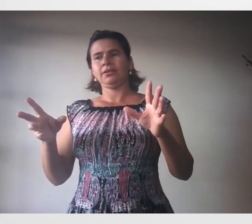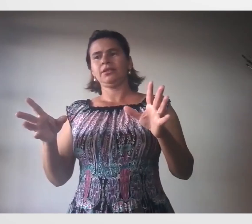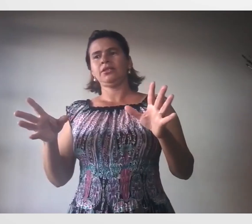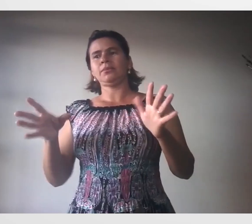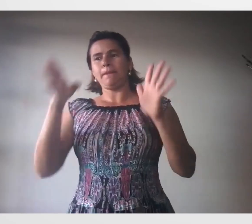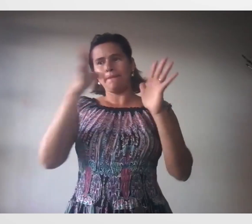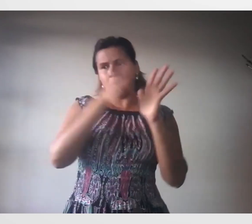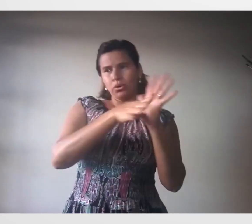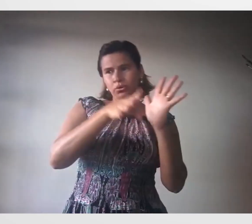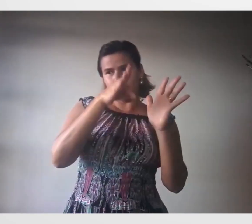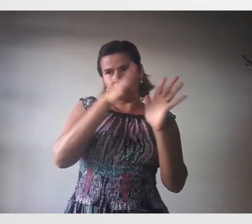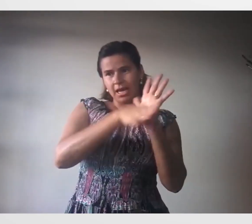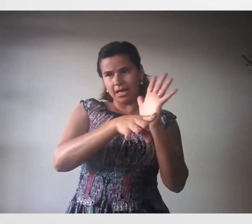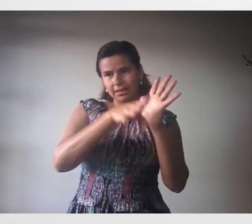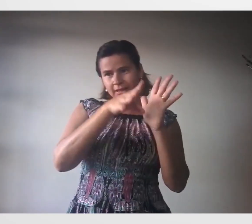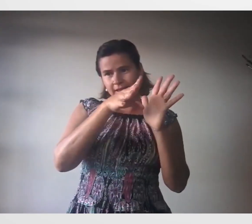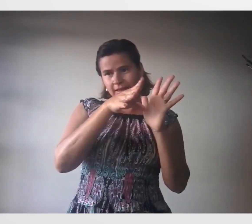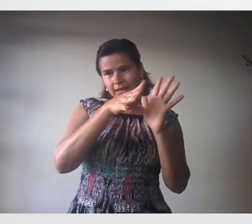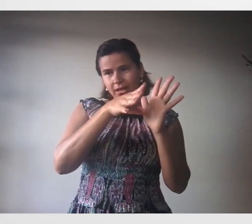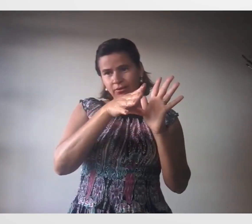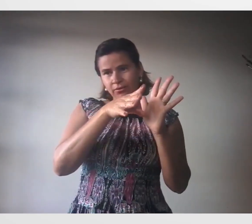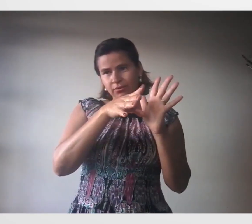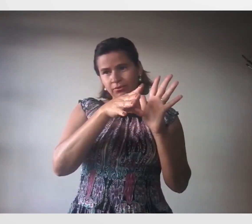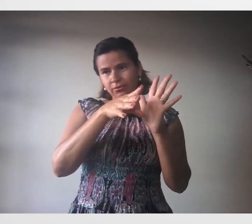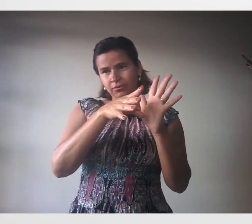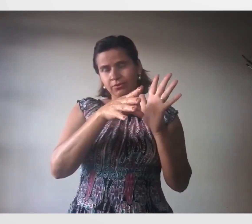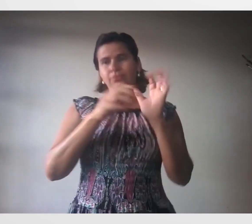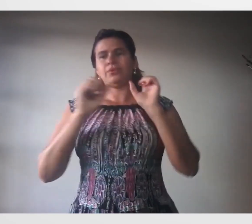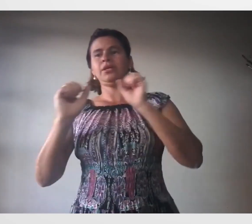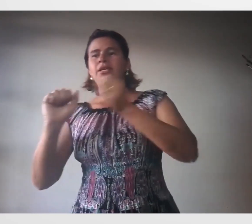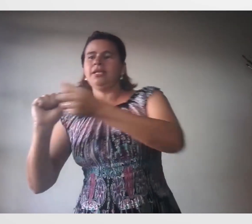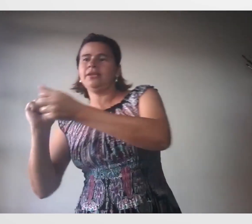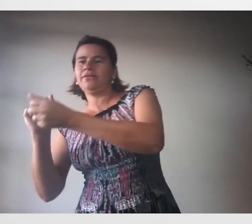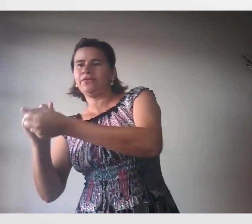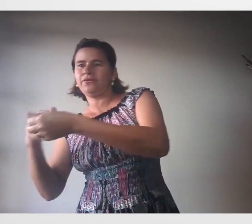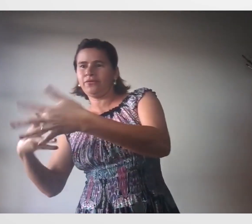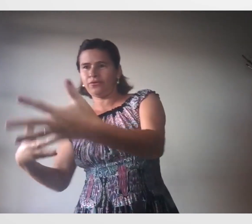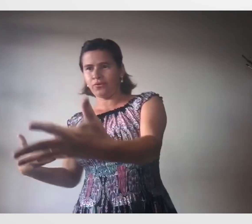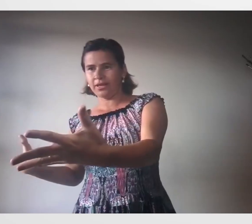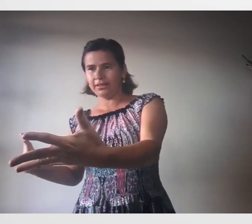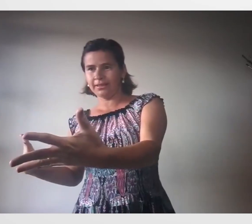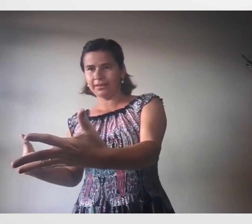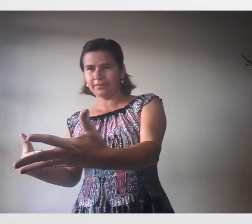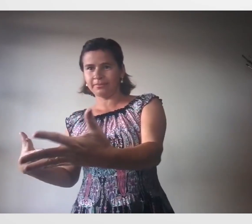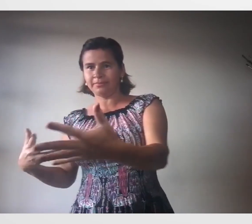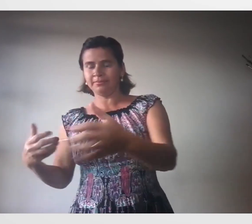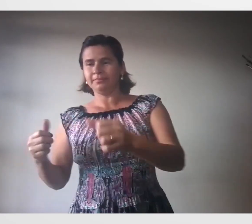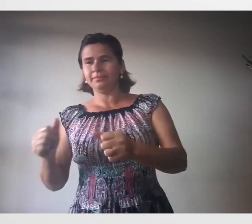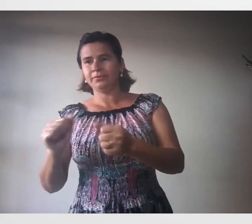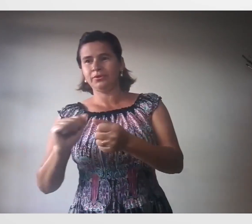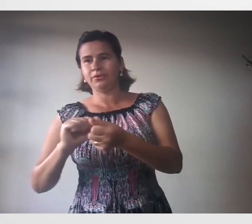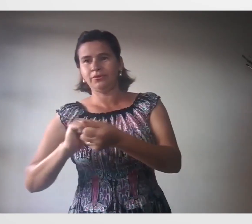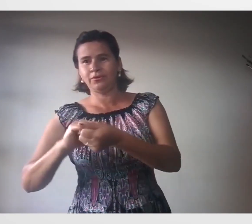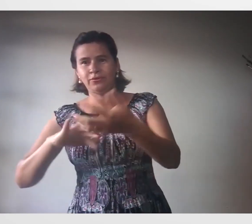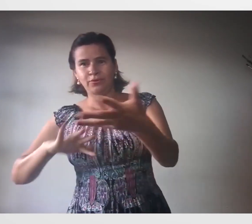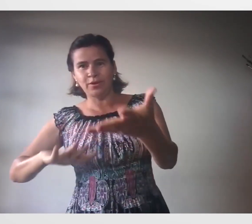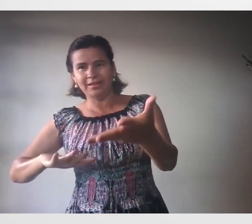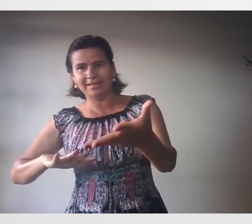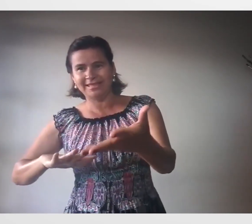Hoje eu sinalizo em Libras de verdade, fluentemente. Antes eu usava o português sinalizado,